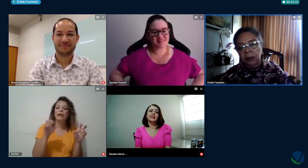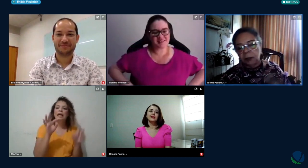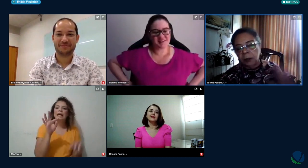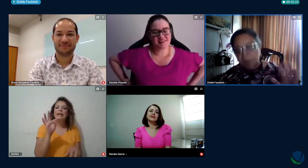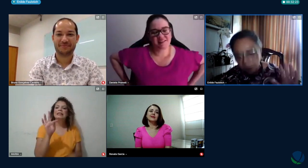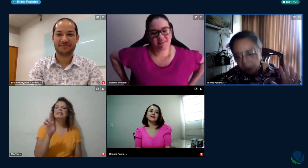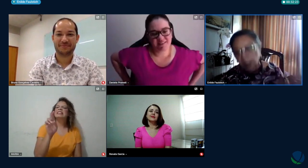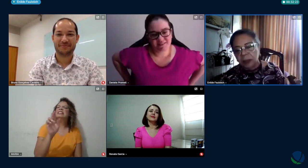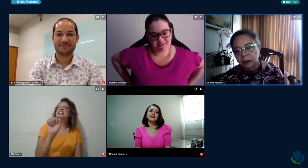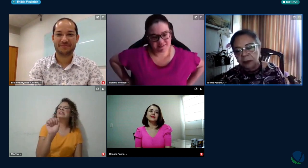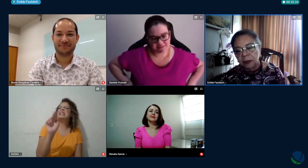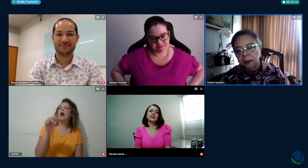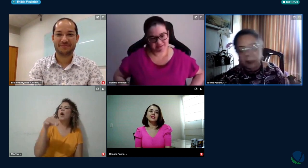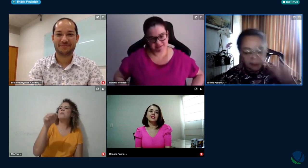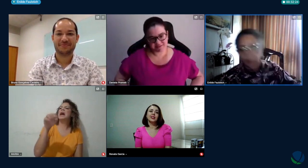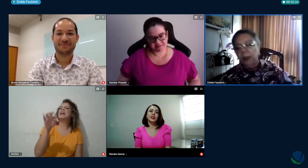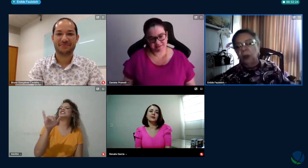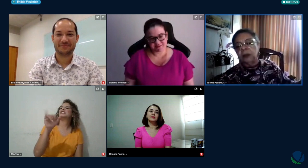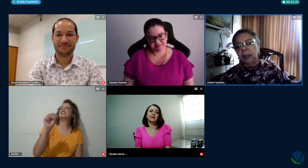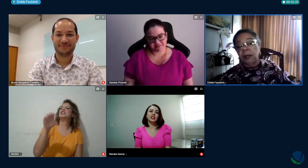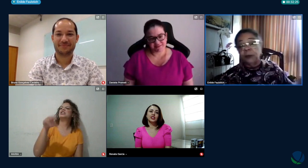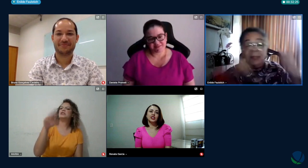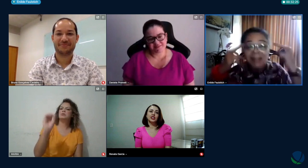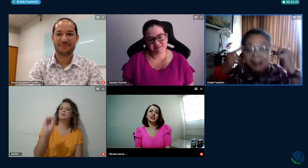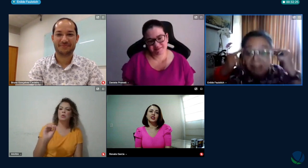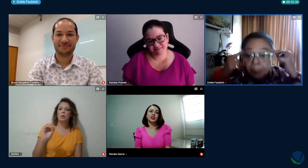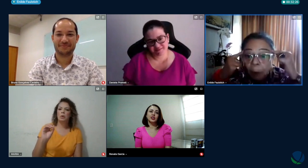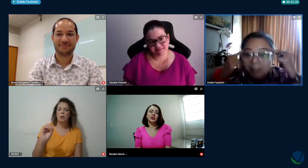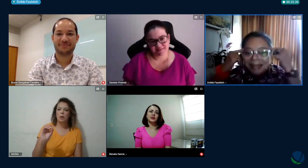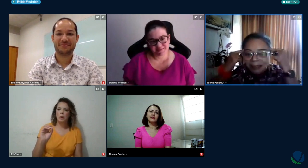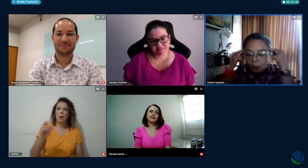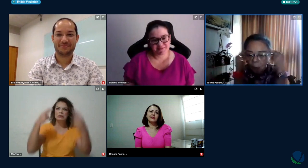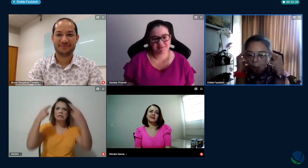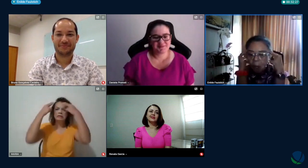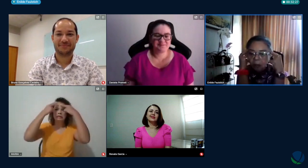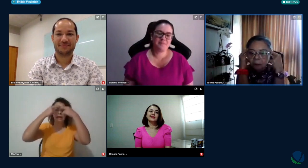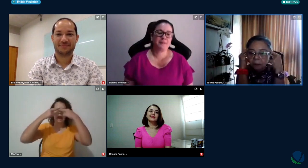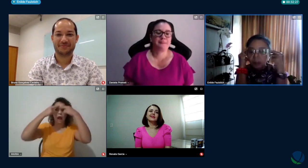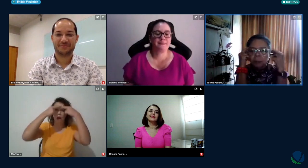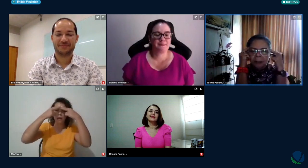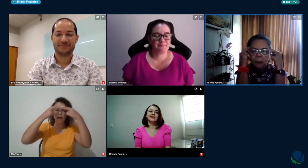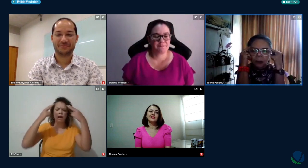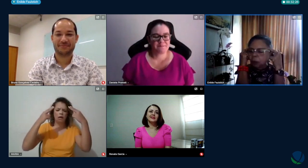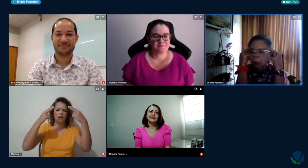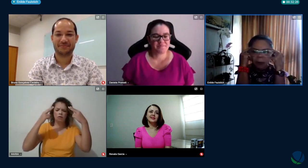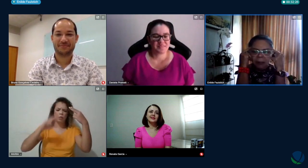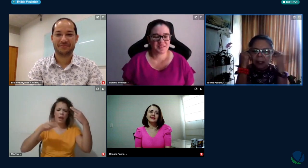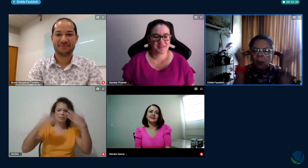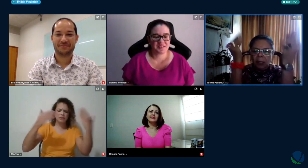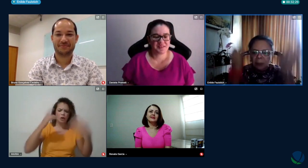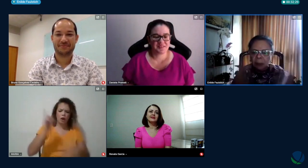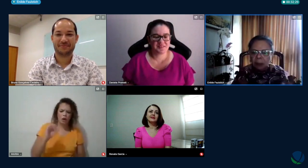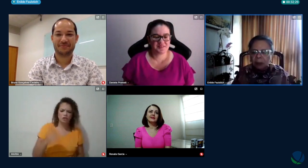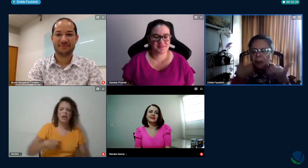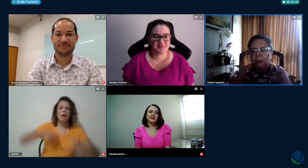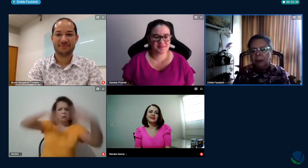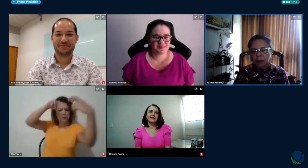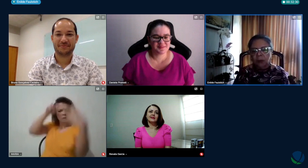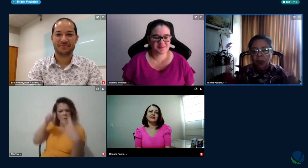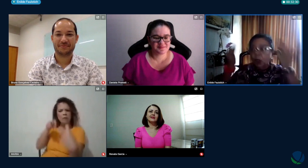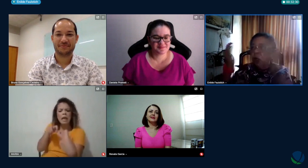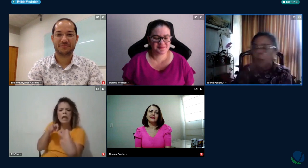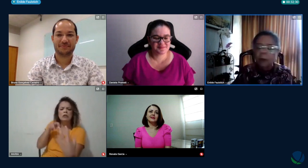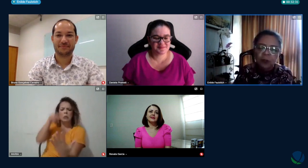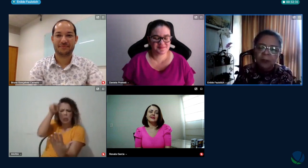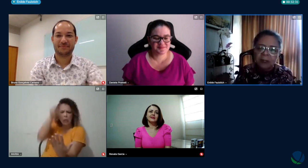eu digo, então não é psicológico, porque trauma é outra. Aí fui, me sentei, porque eu me sento, ó, e explico tudo, eu dou aula daquilo, eu leio aquilo tudo, eu explico